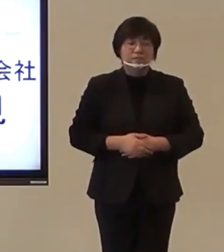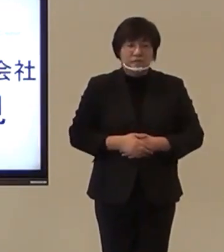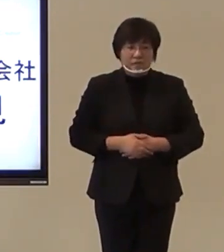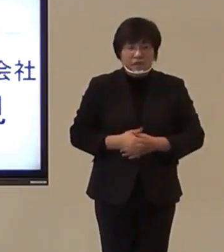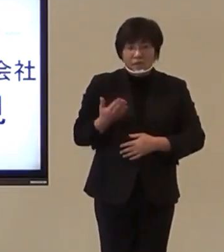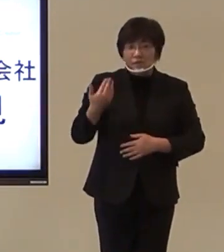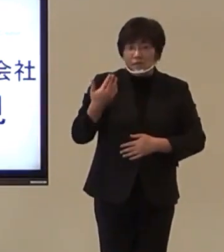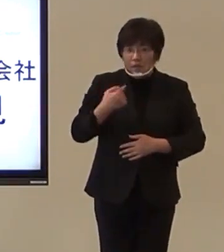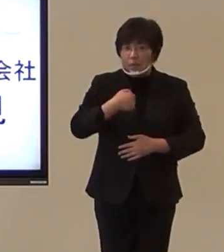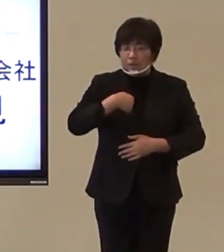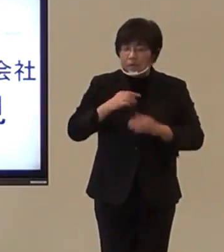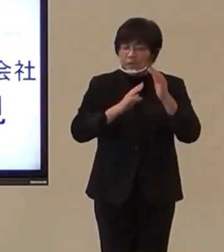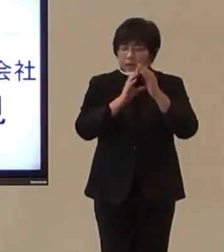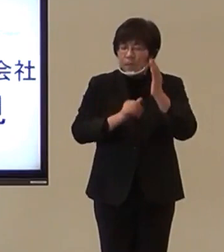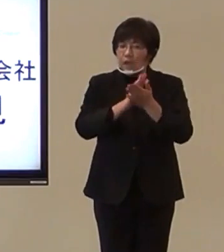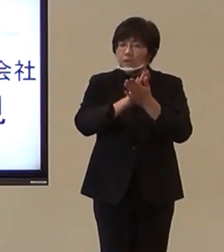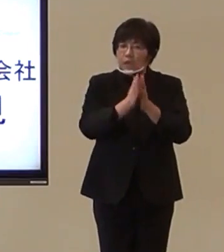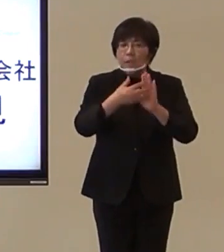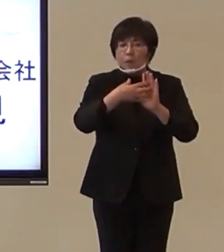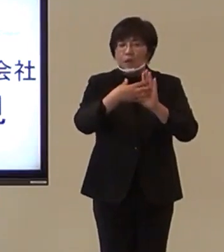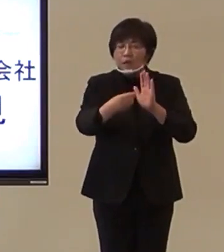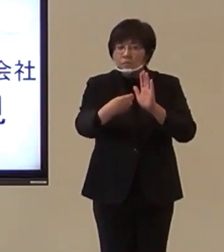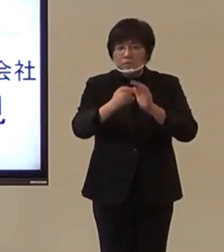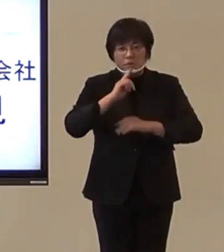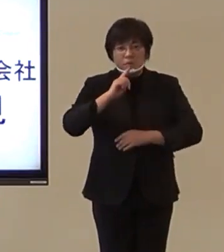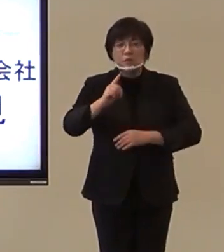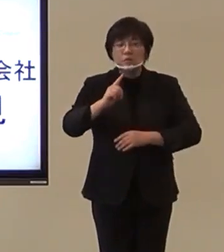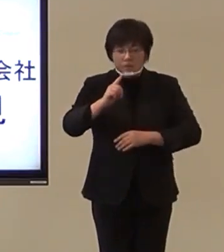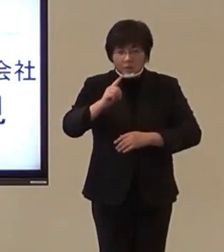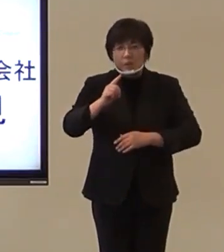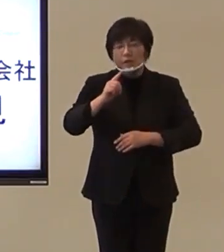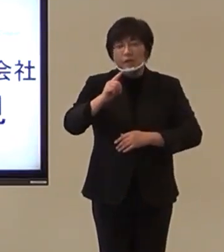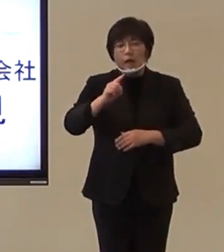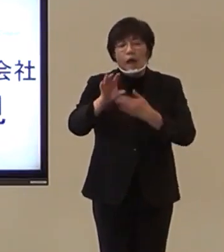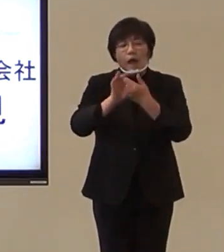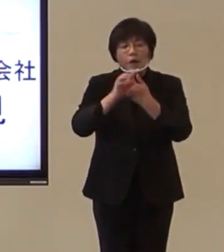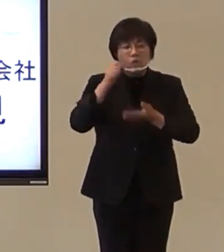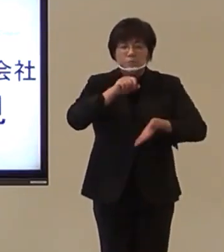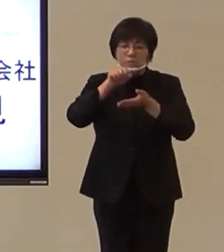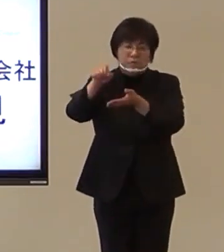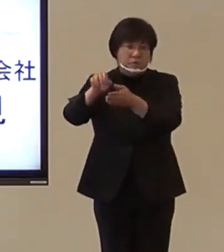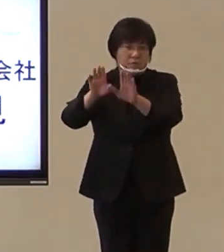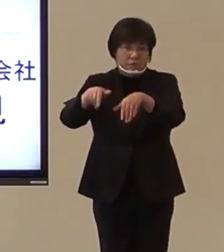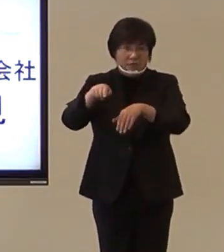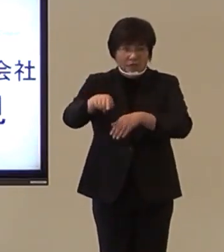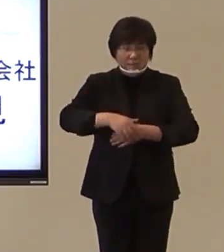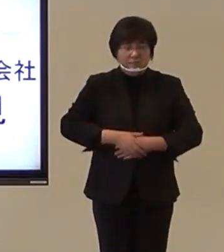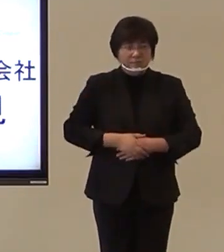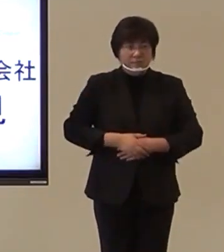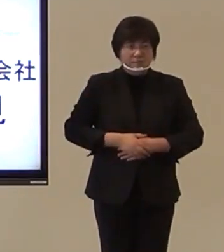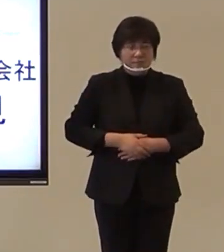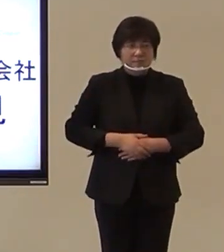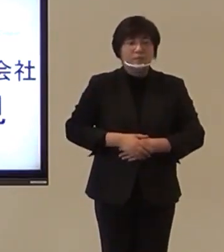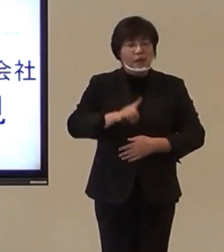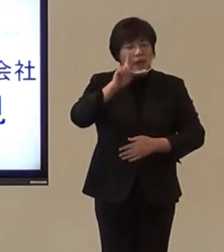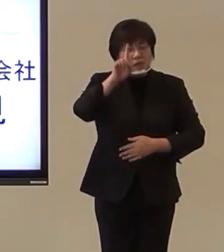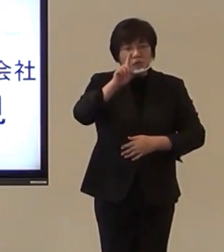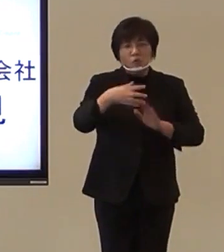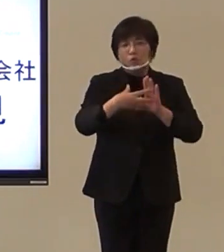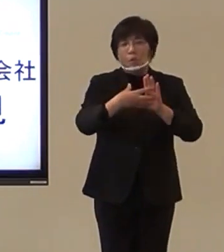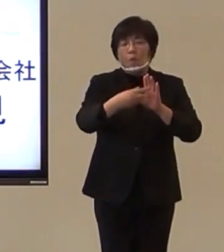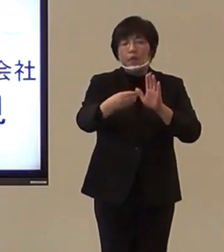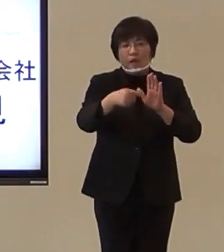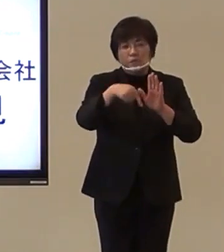立って山梨県モデルということでですね、一緒に提携させていただきましたけども、一つのモデルを提案させていただき